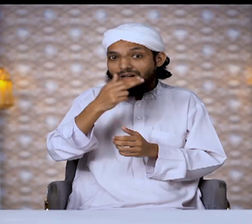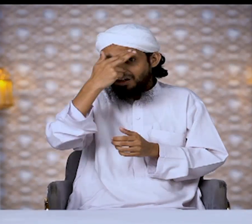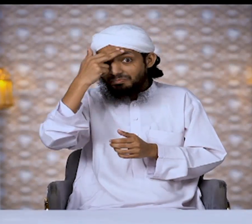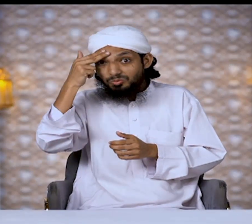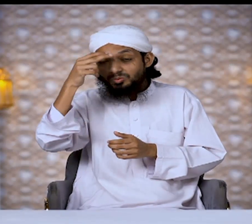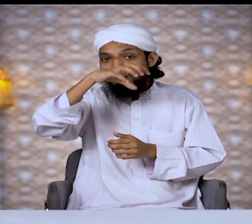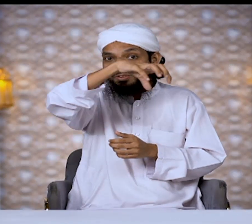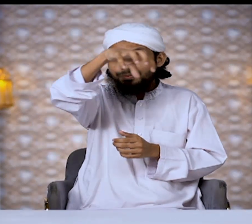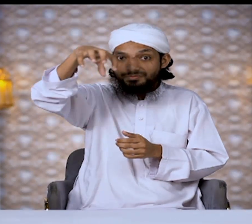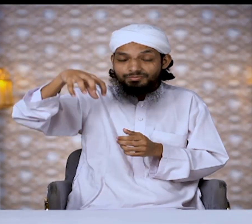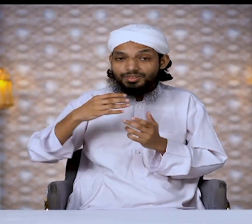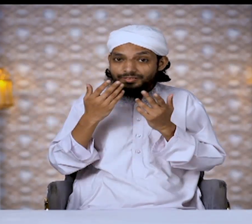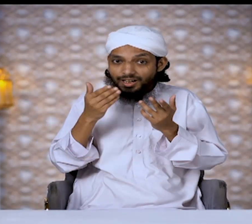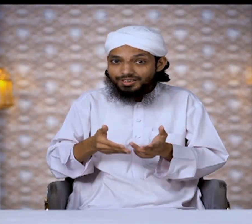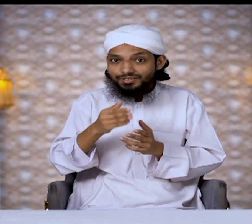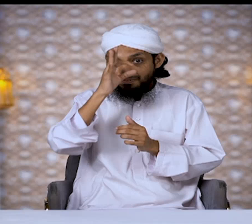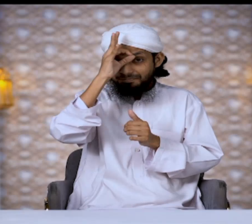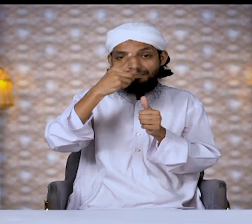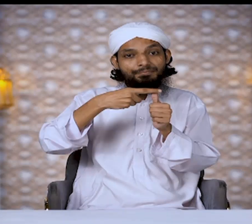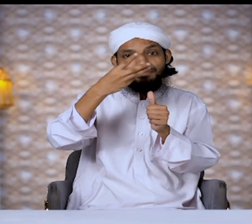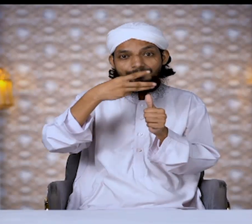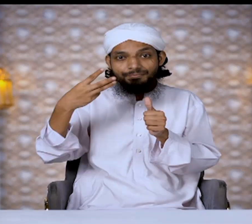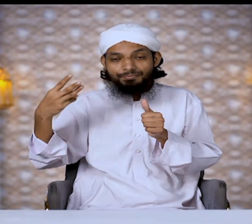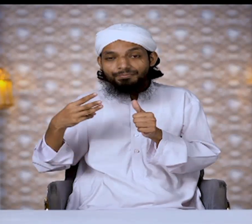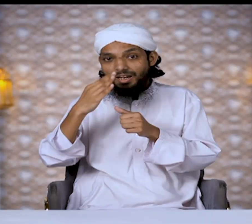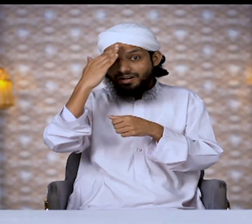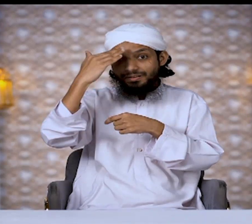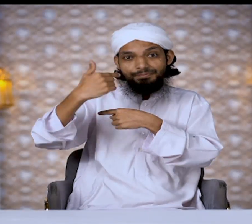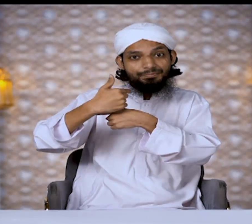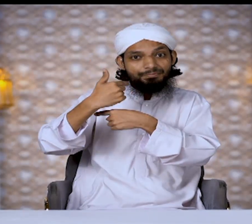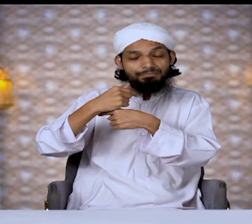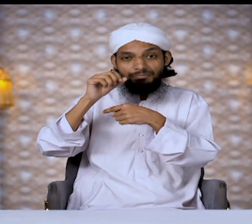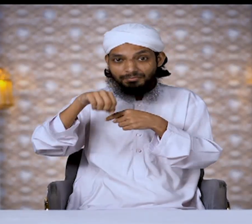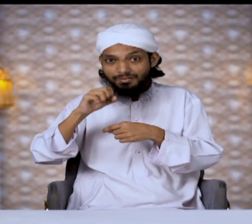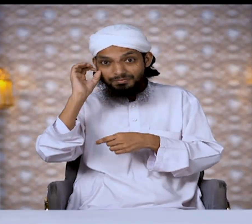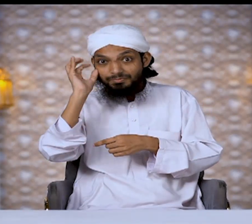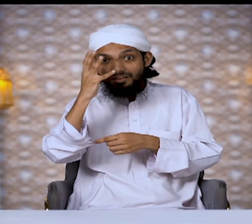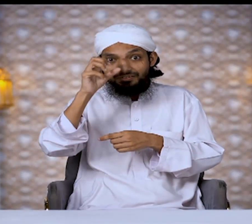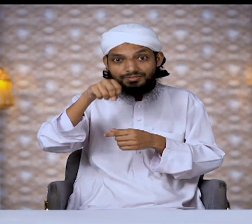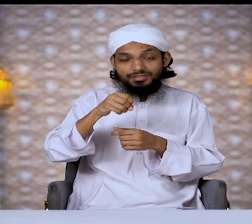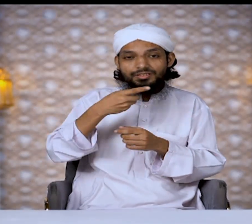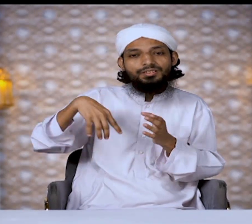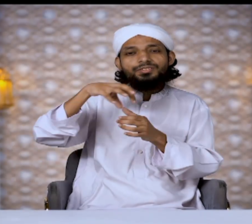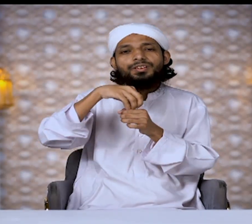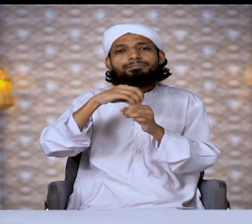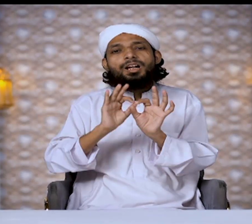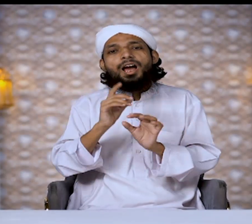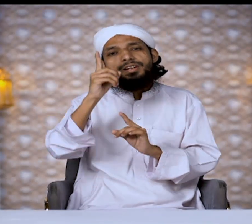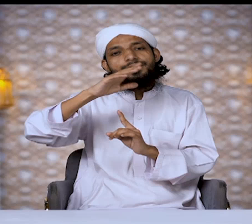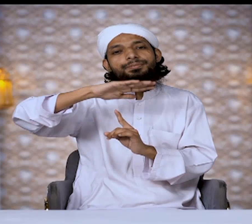عرب و عجم میں آج بھی آپ رحمۃ اللہ علیہ کی علمی شان و شوکت اور دینی خدمات کے ڈنکے بج رہے ہیں۔ یقیناً یہ سب اللہ پاک کے خاص